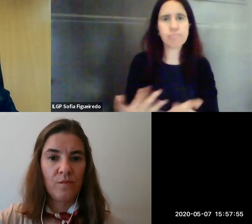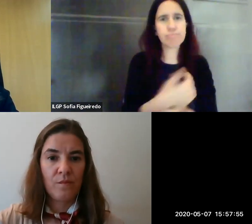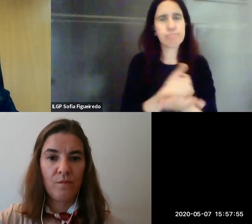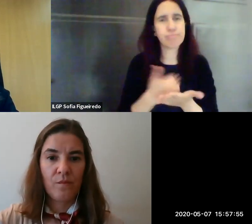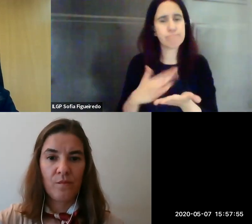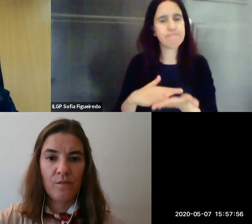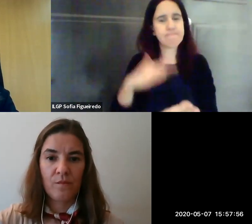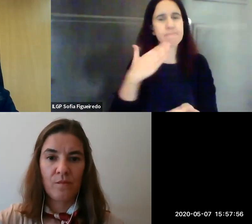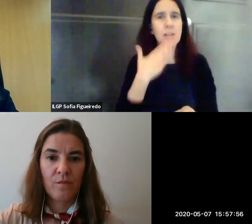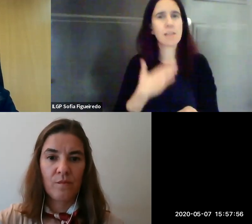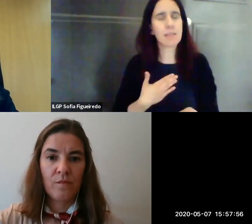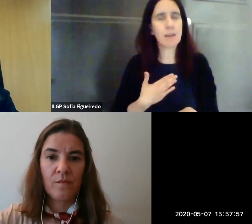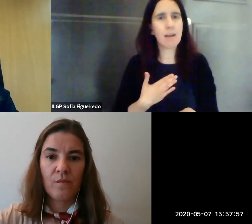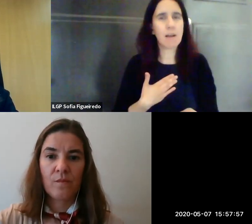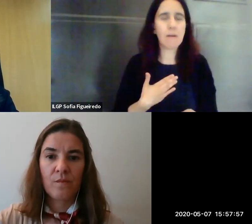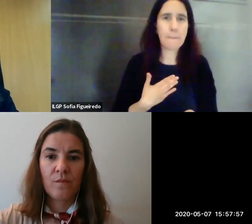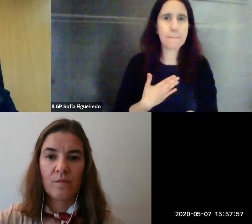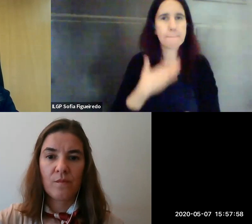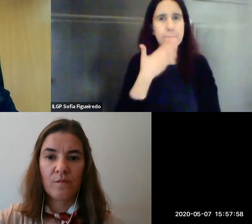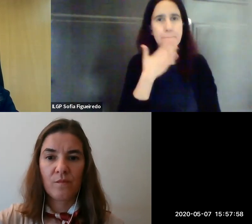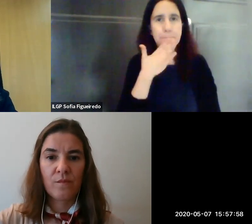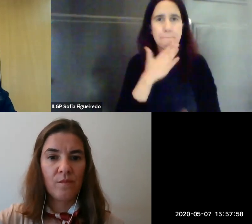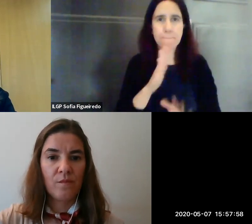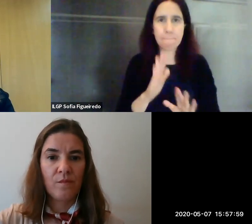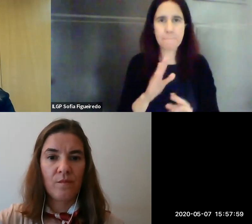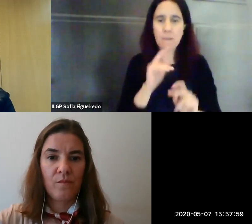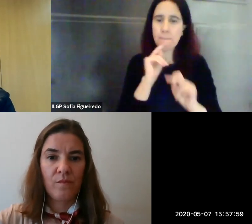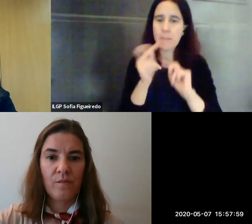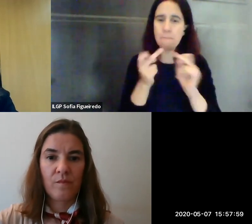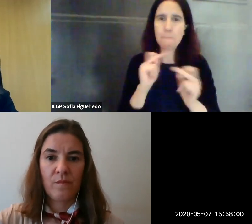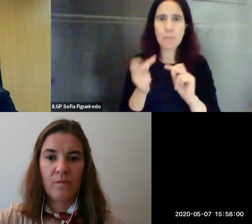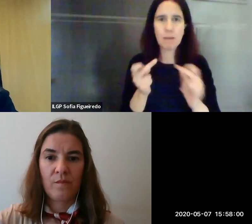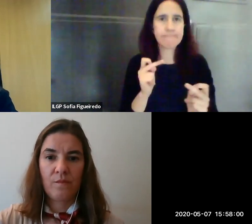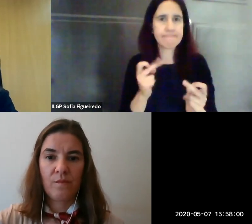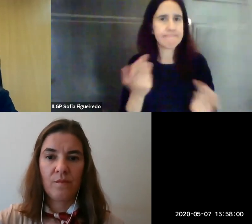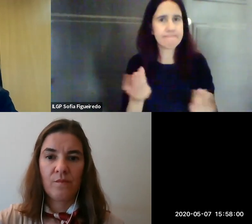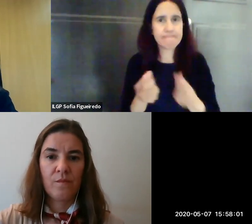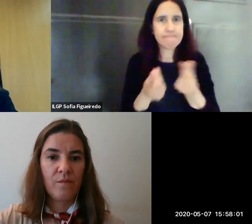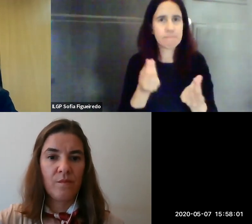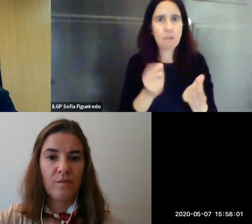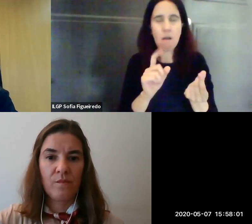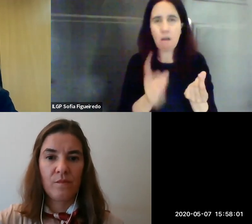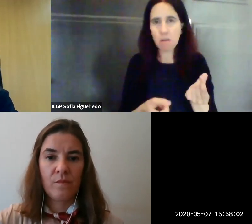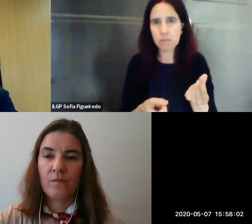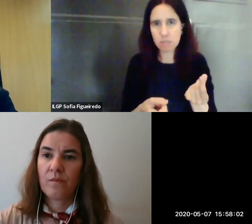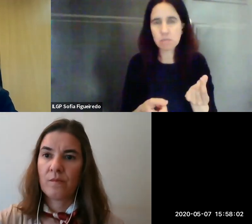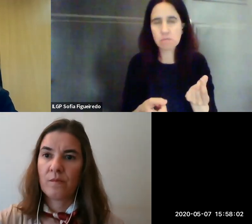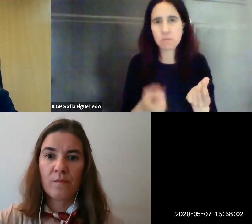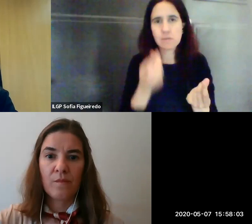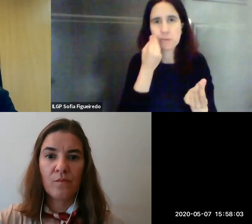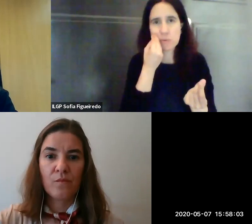dar algum feedback do qual é a percepção e qual é que é